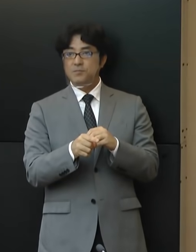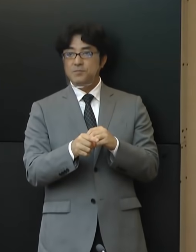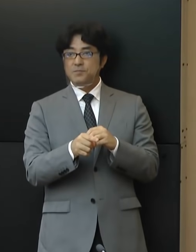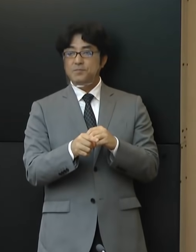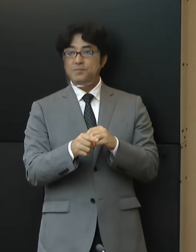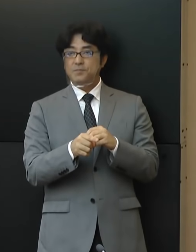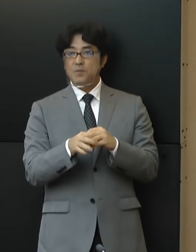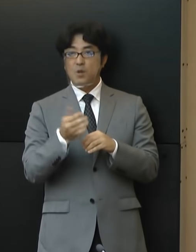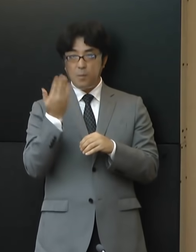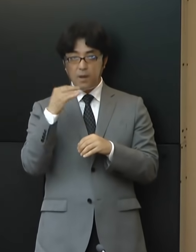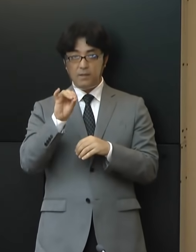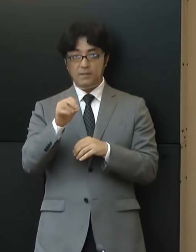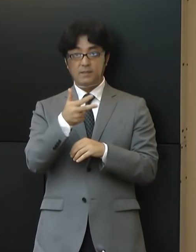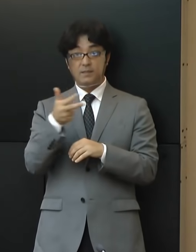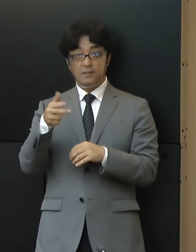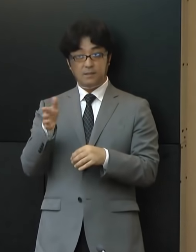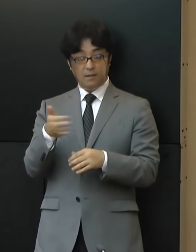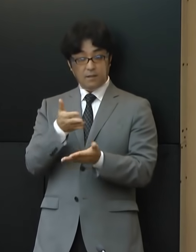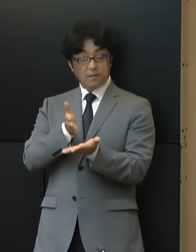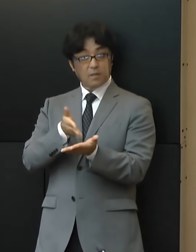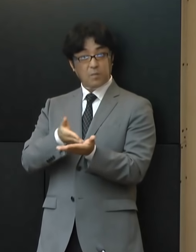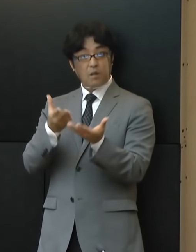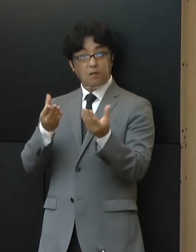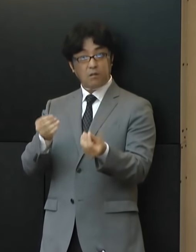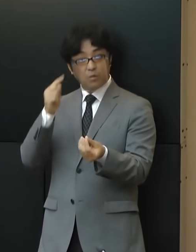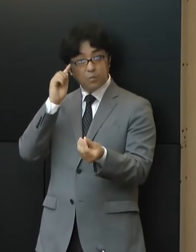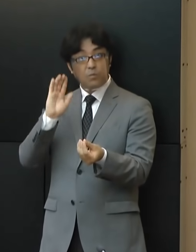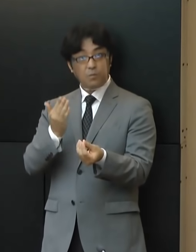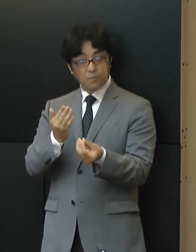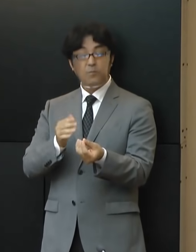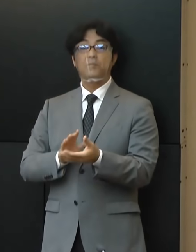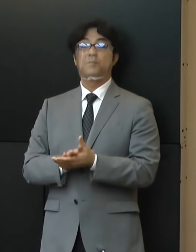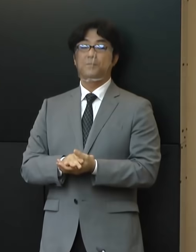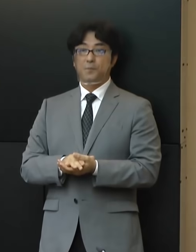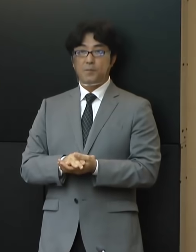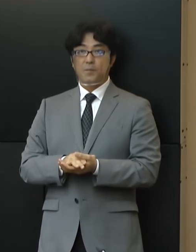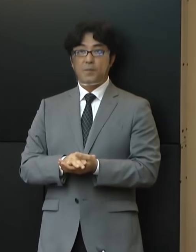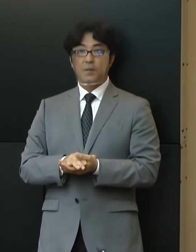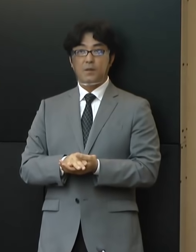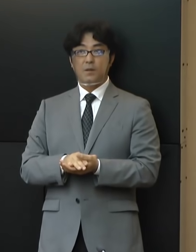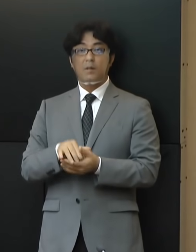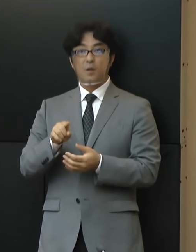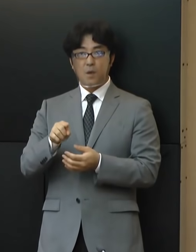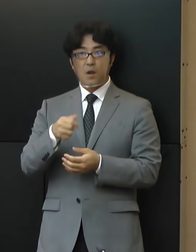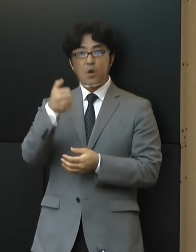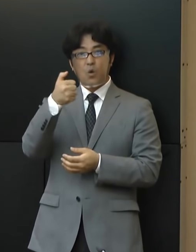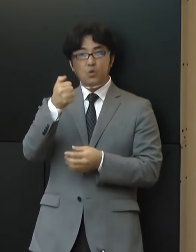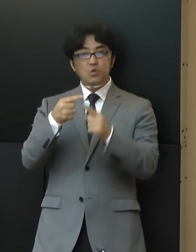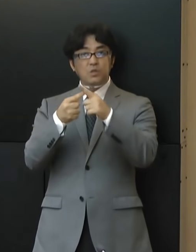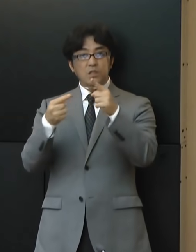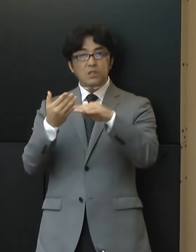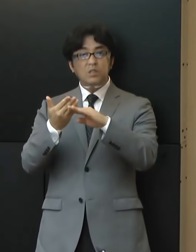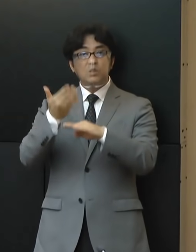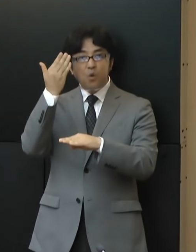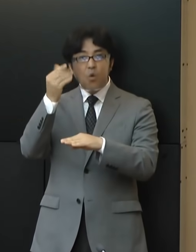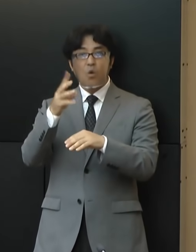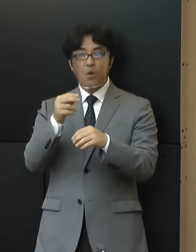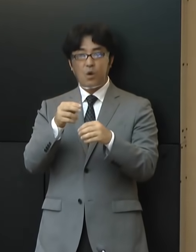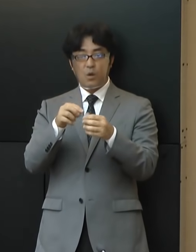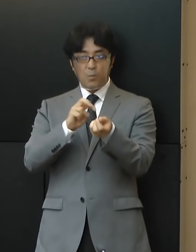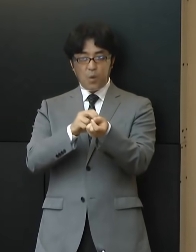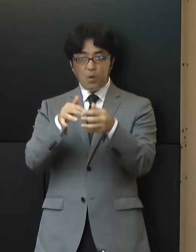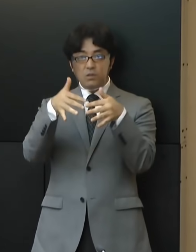の知事 のコメントにもございましたけれども、まだ50名以上の患者さんが入院されています